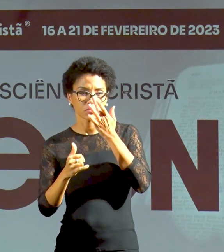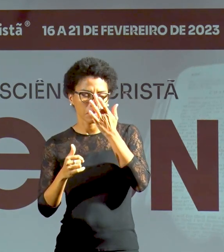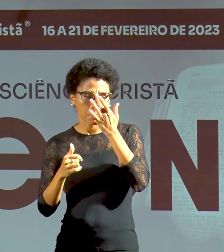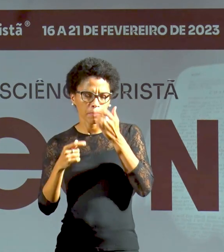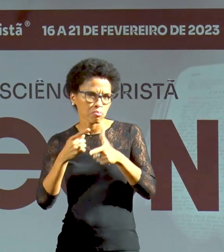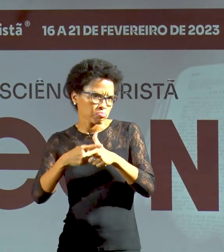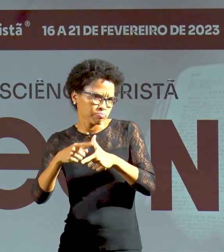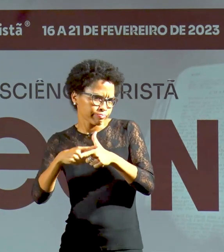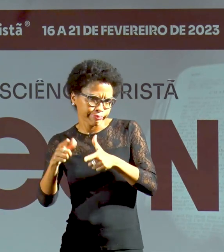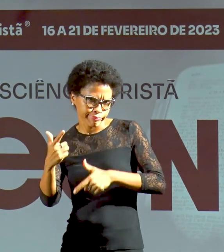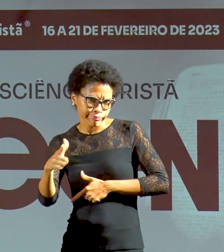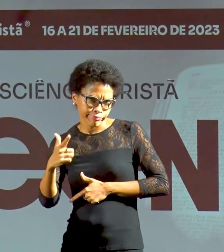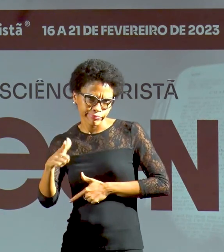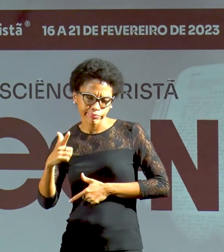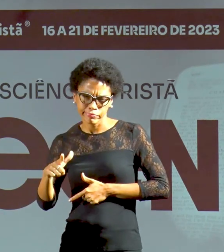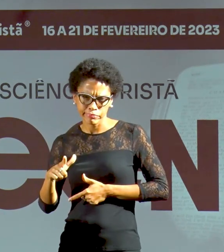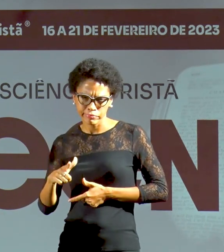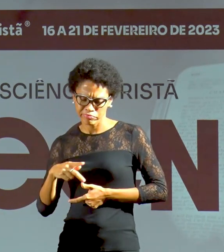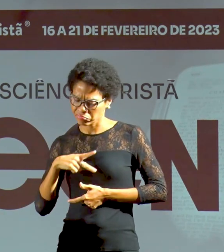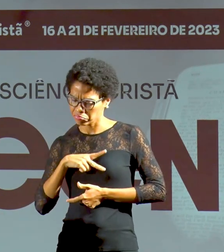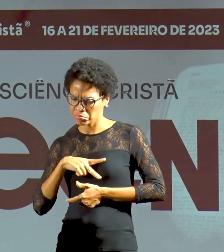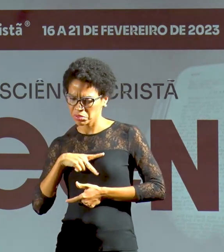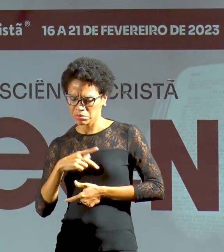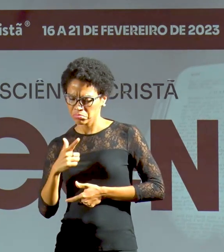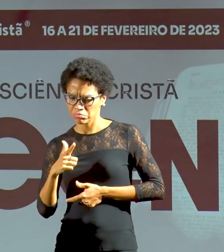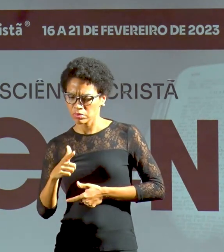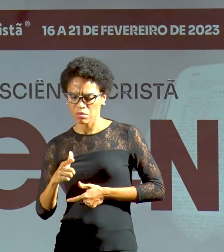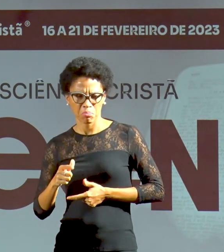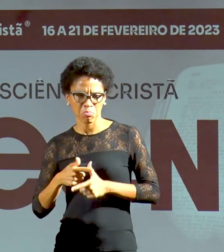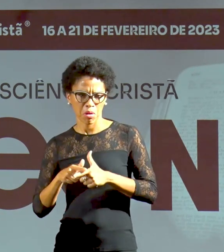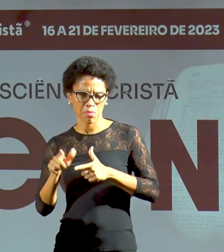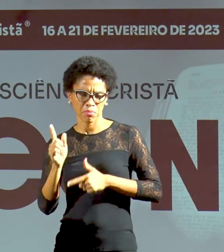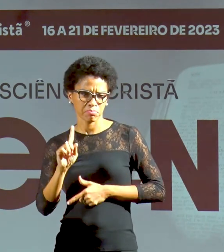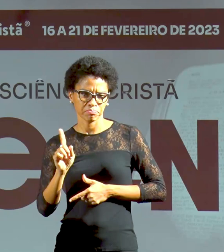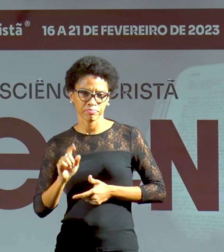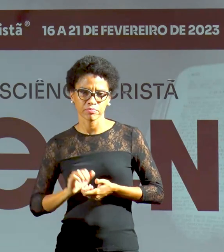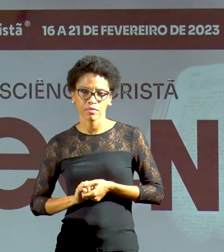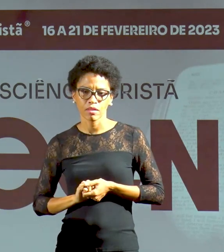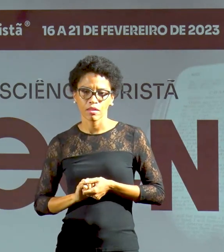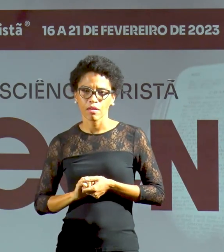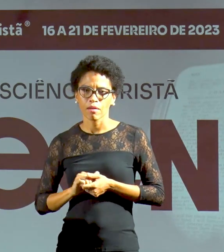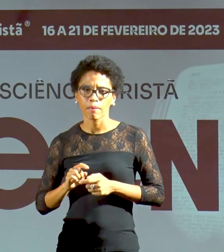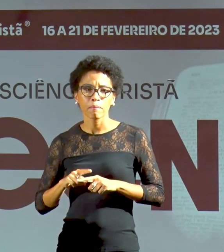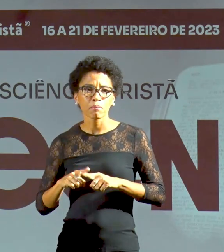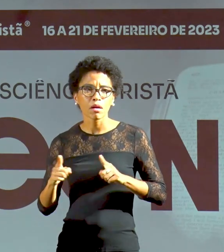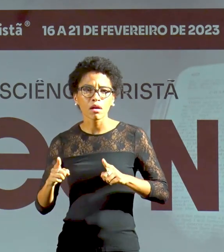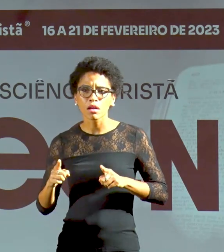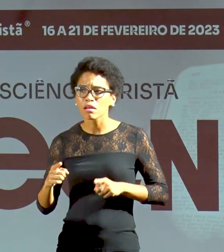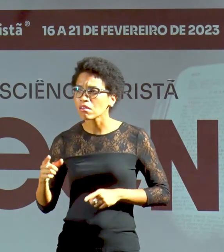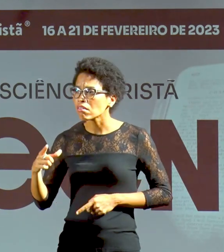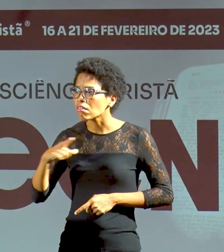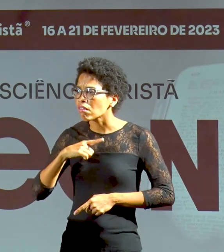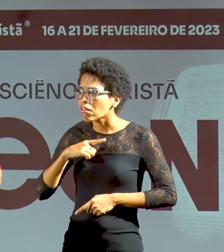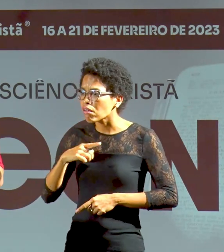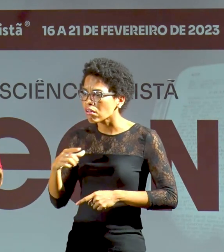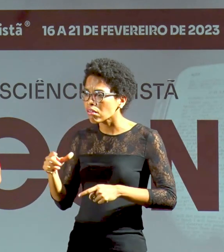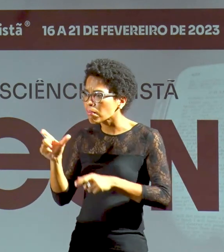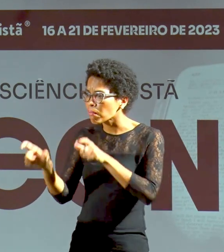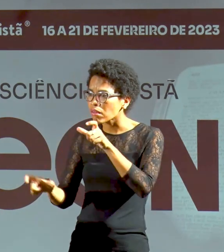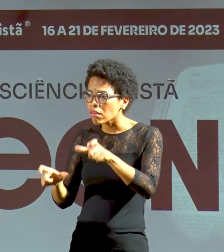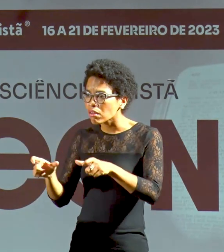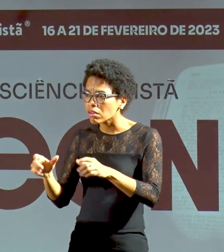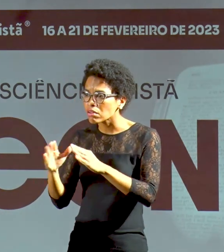nenhum e não está pô mas a galera da escola tá a galera da igreja tá eu converso com os amigos lá galera